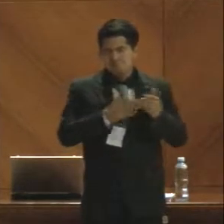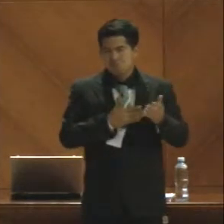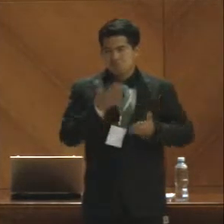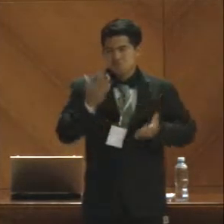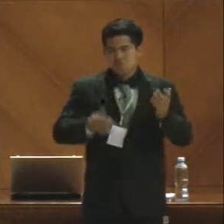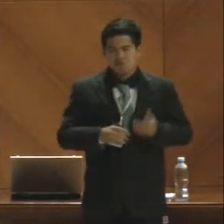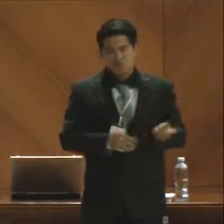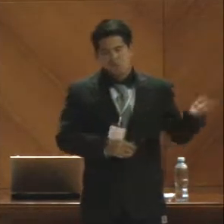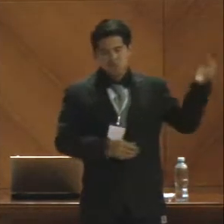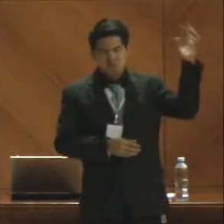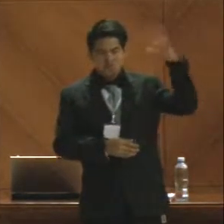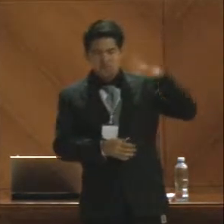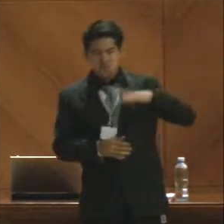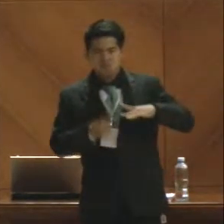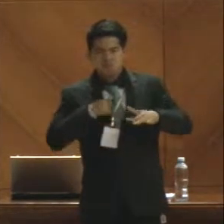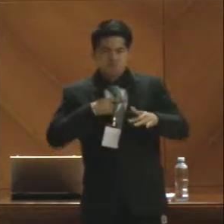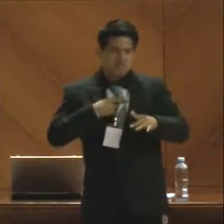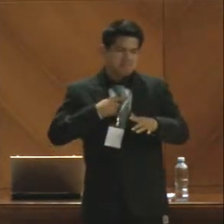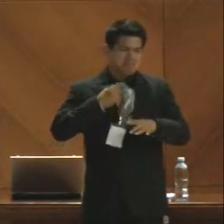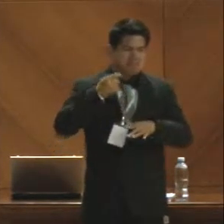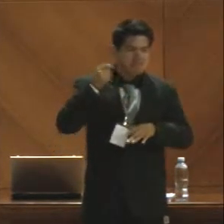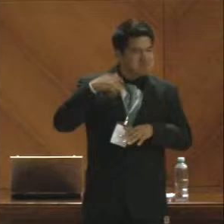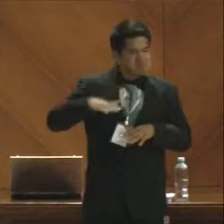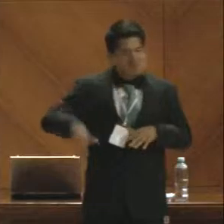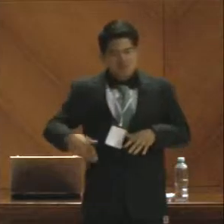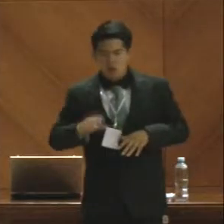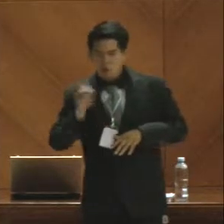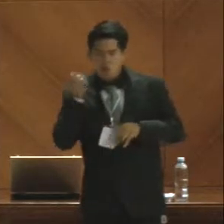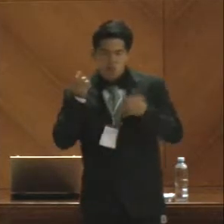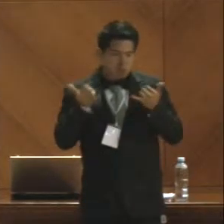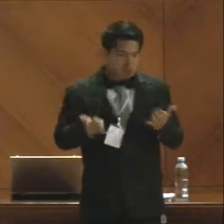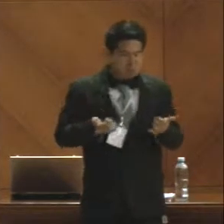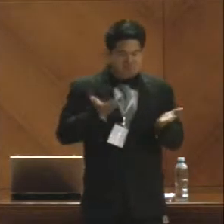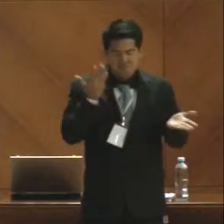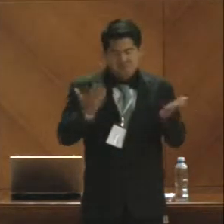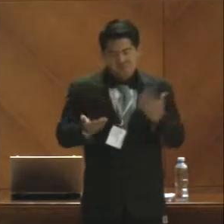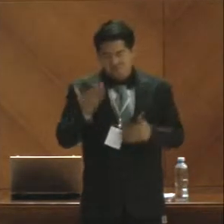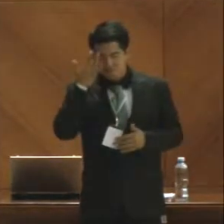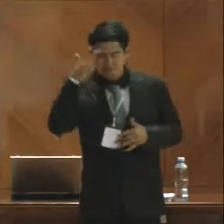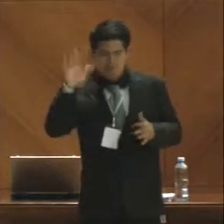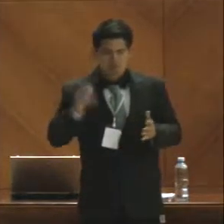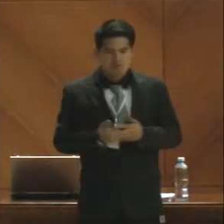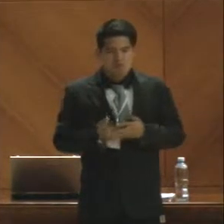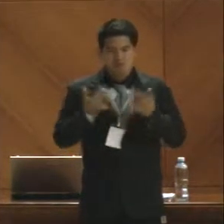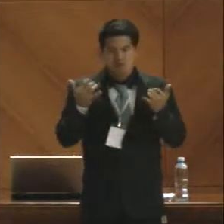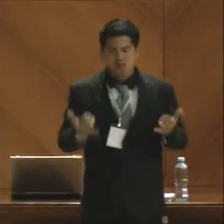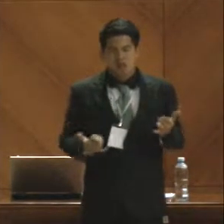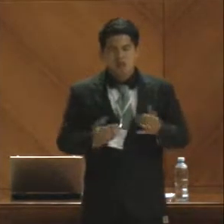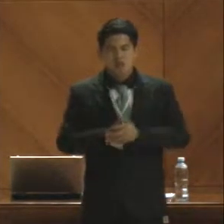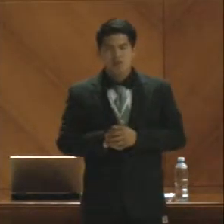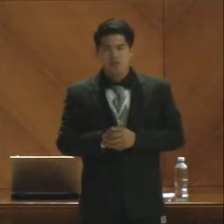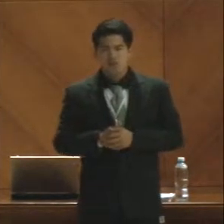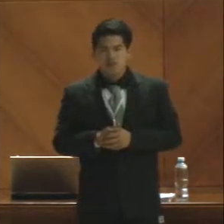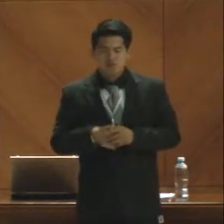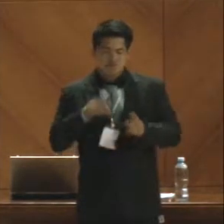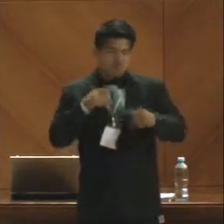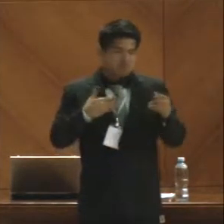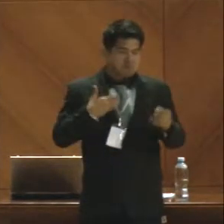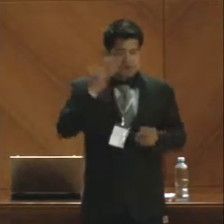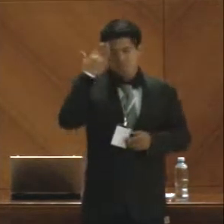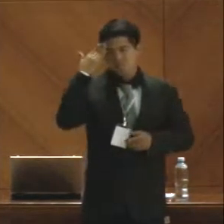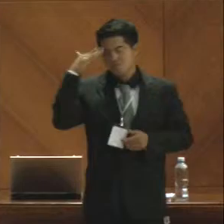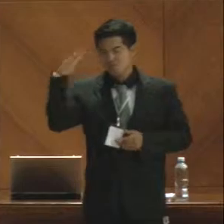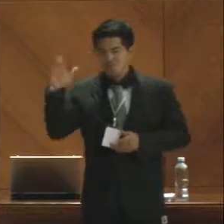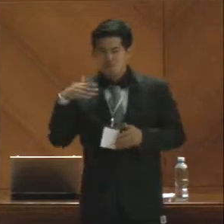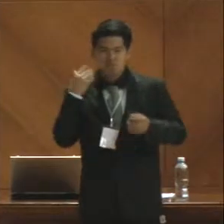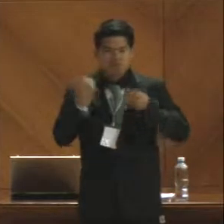en los Andes, tarde o temprano. No sabemos cuándo, sabemos qué va a pasar. Lo mismo pasa aquí. Como nosotros no somos conscientes de